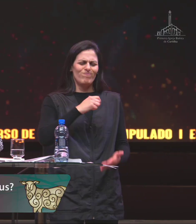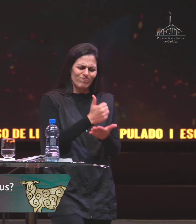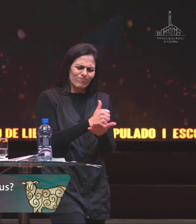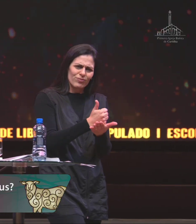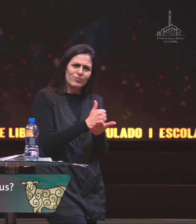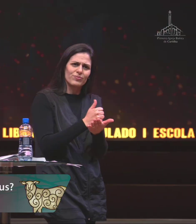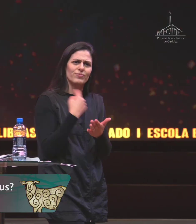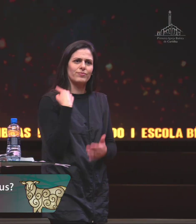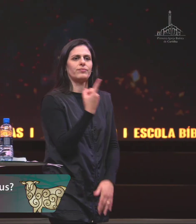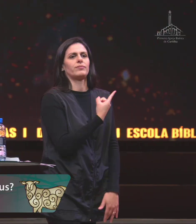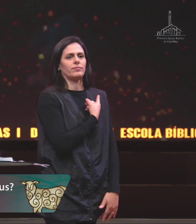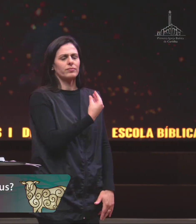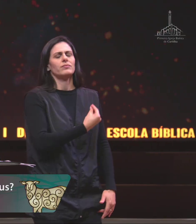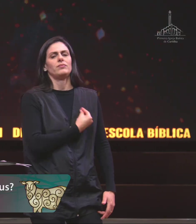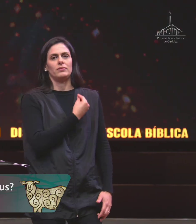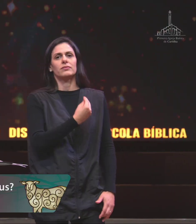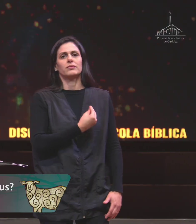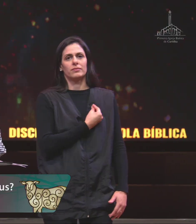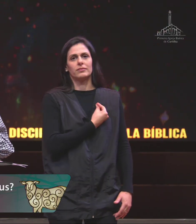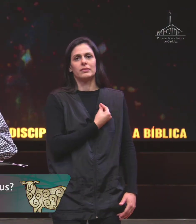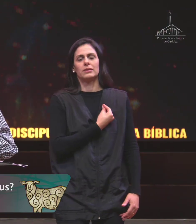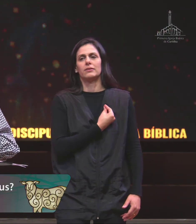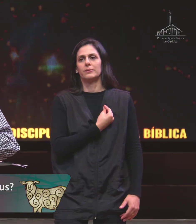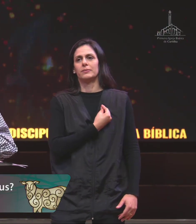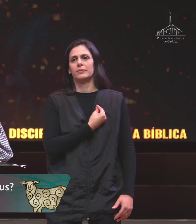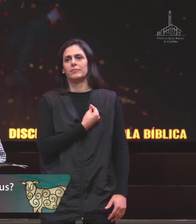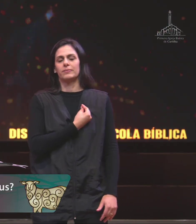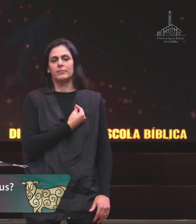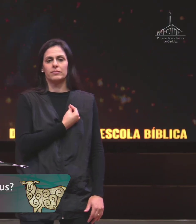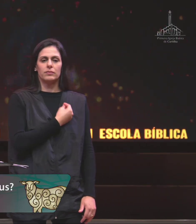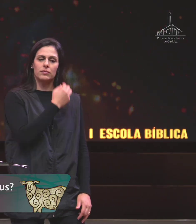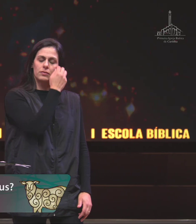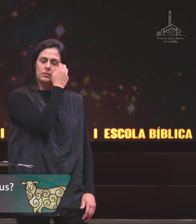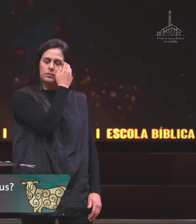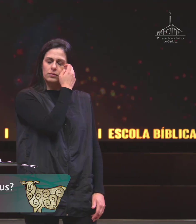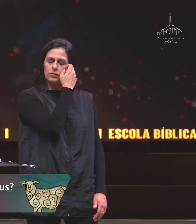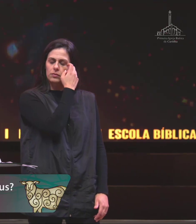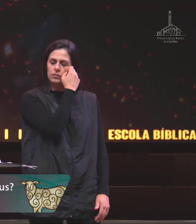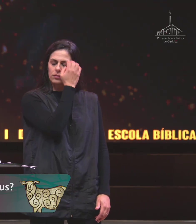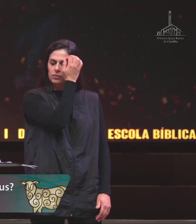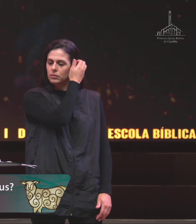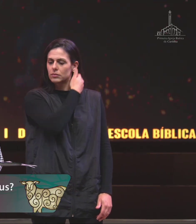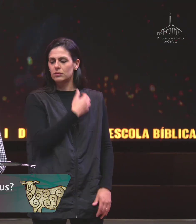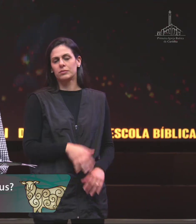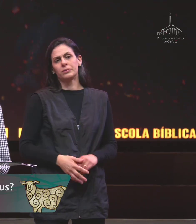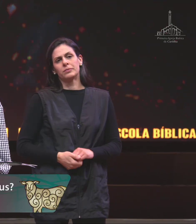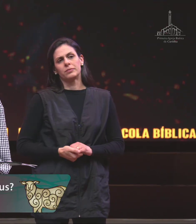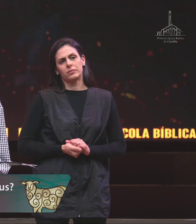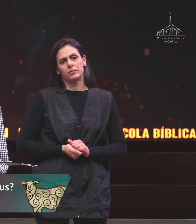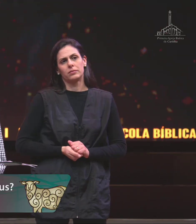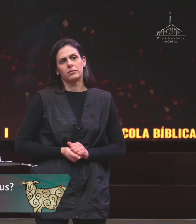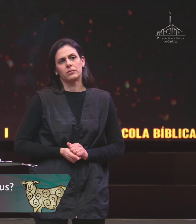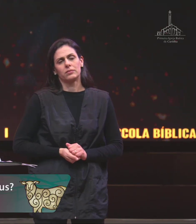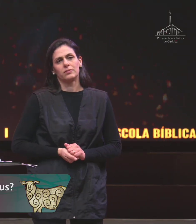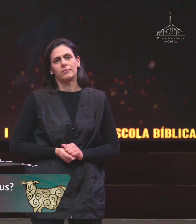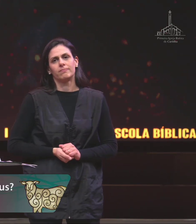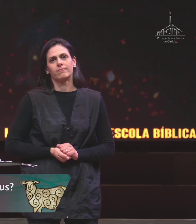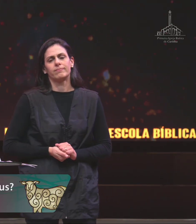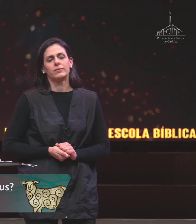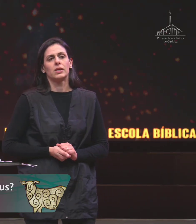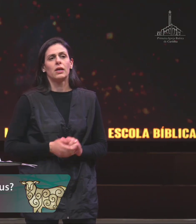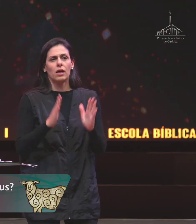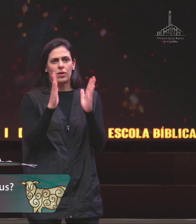Então, a gente precisa viver um cristianismo baseado na nova aliança, né? Baseado não em ritos,